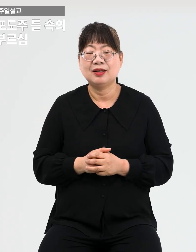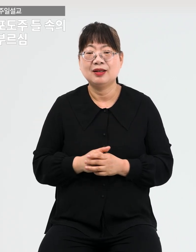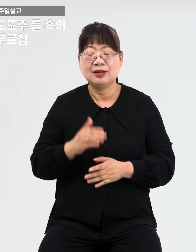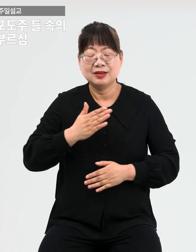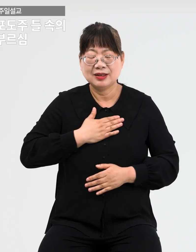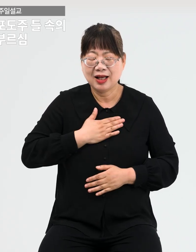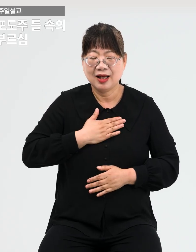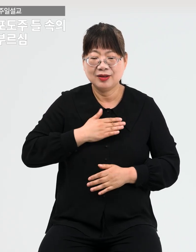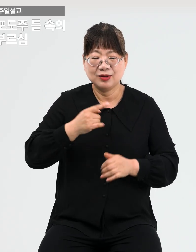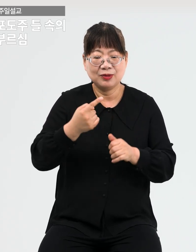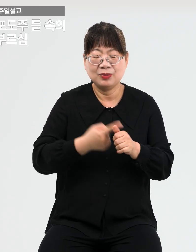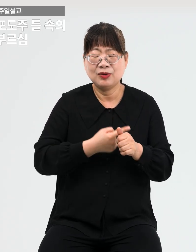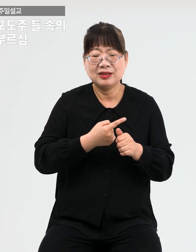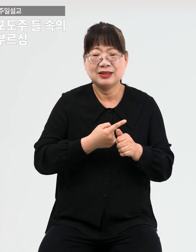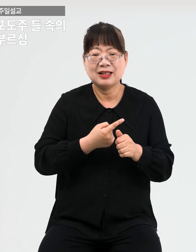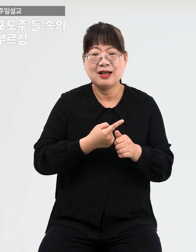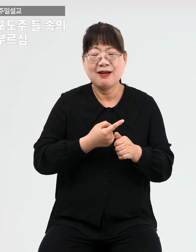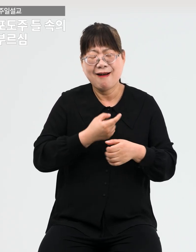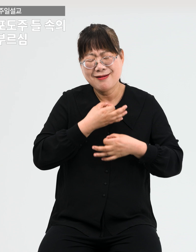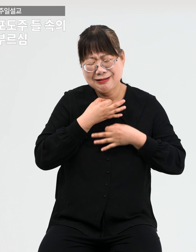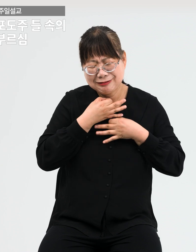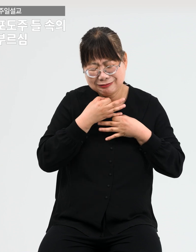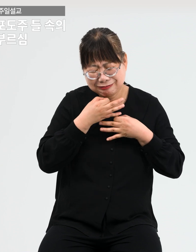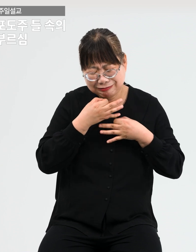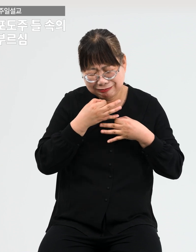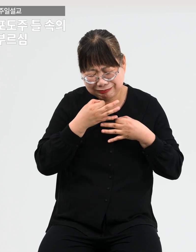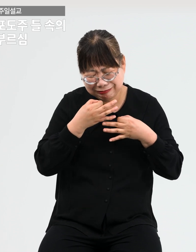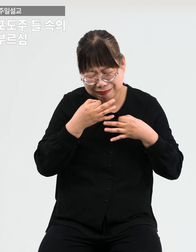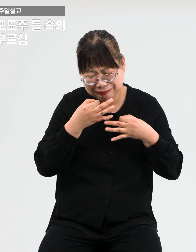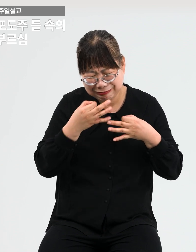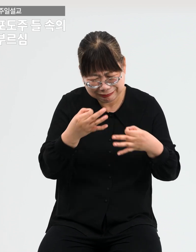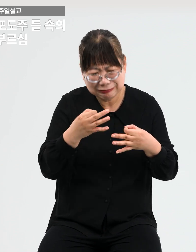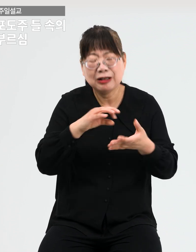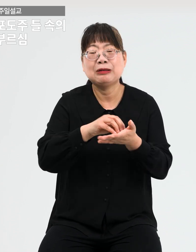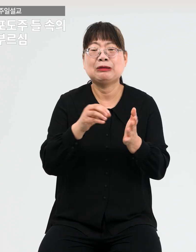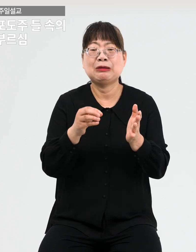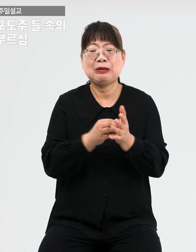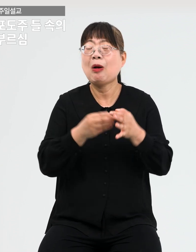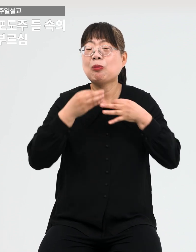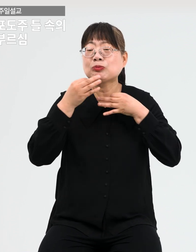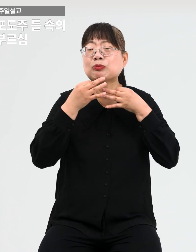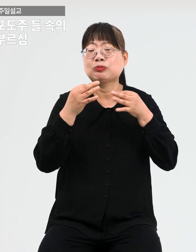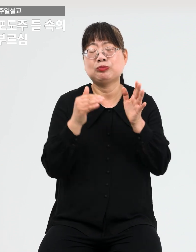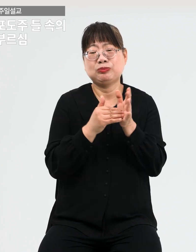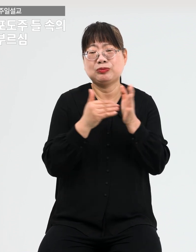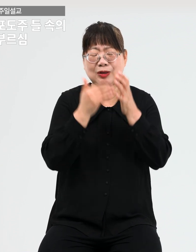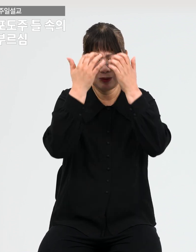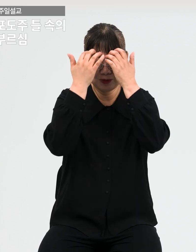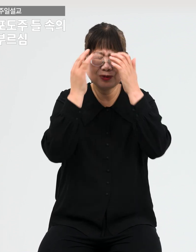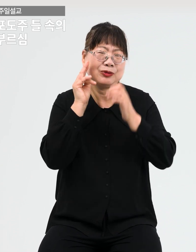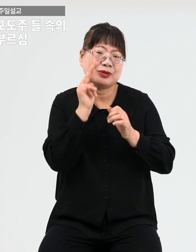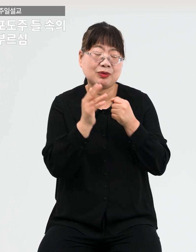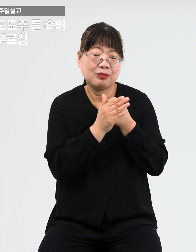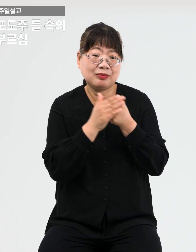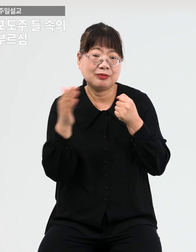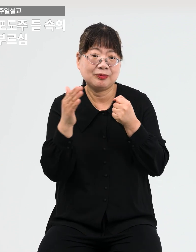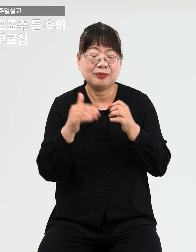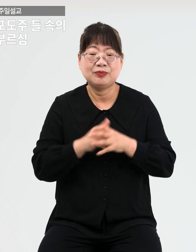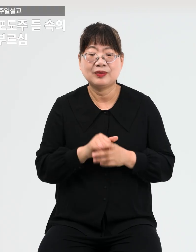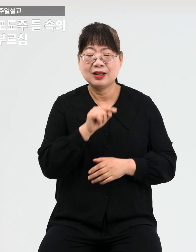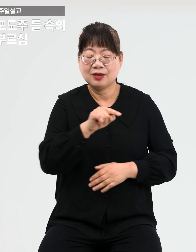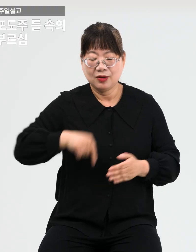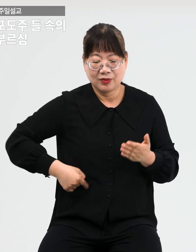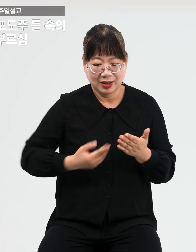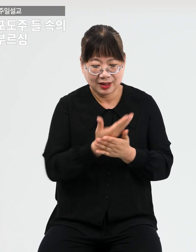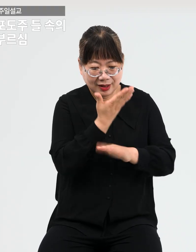자기들도 모르게 비명이 삐져나올 정도로 소리를 지른 거예요. 고통스러우니까. 이건